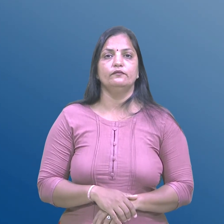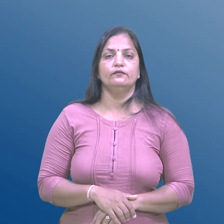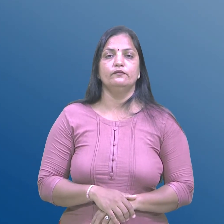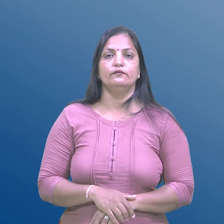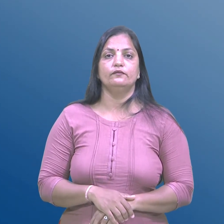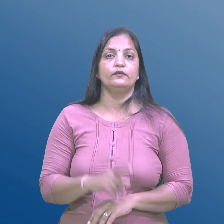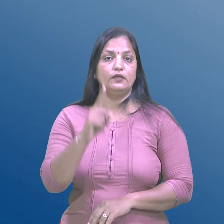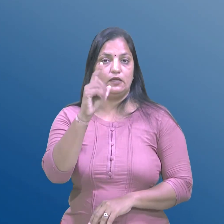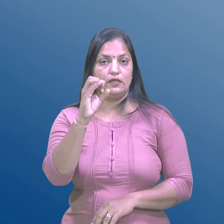દસમાનું પહેલું,